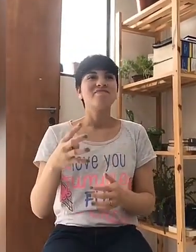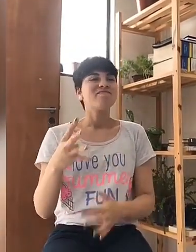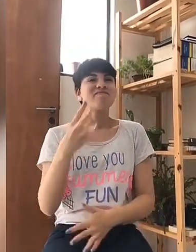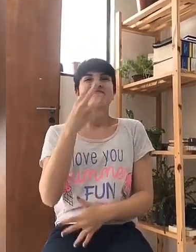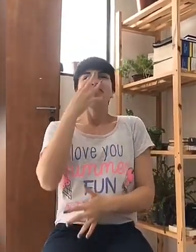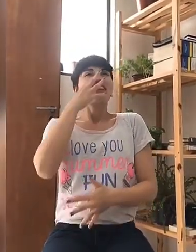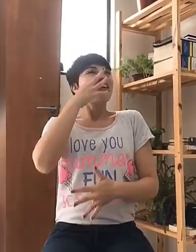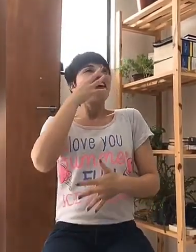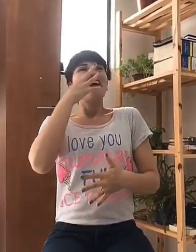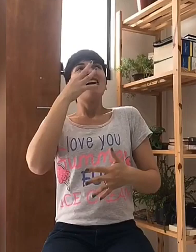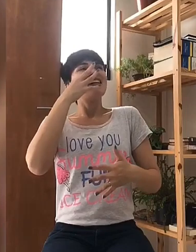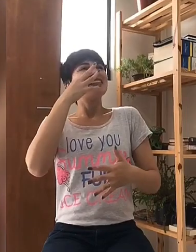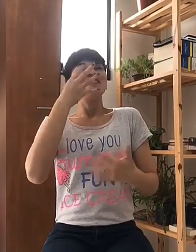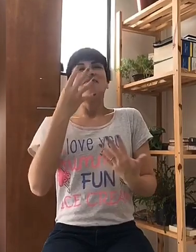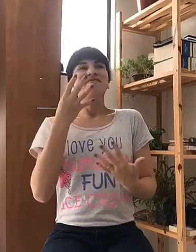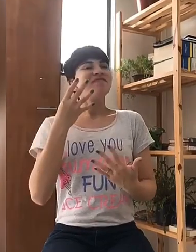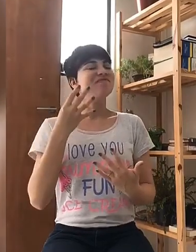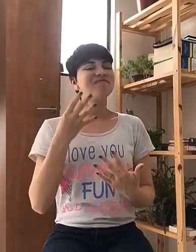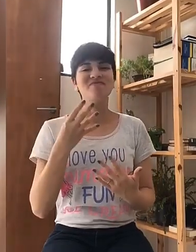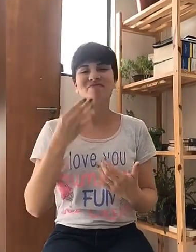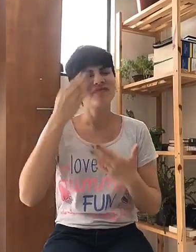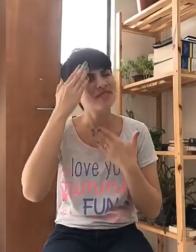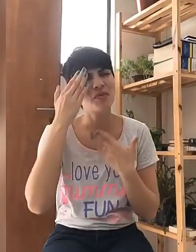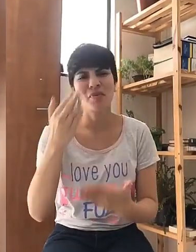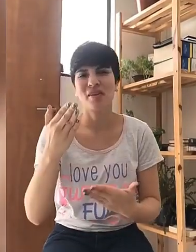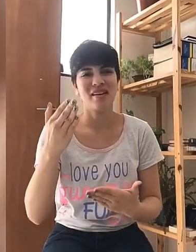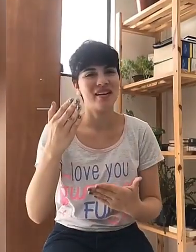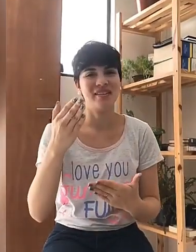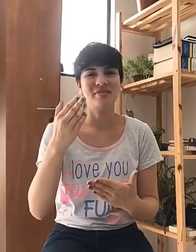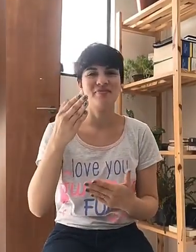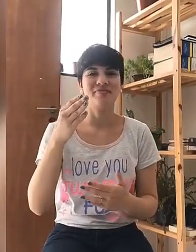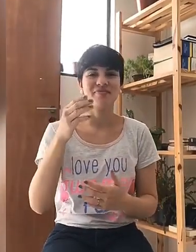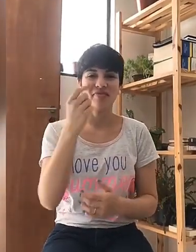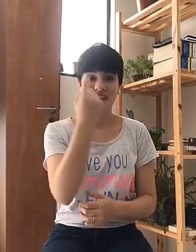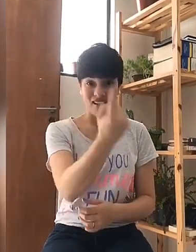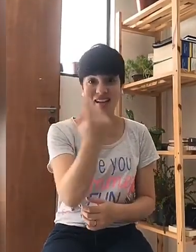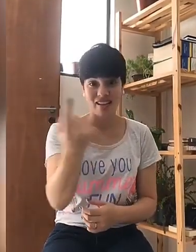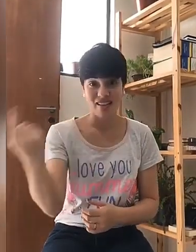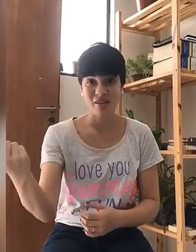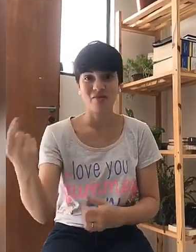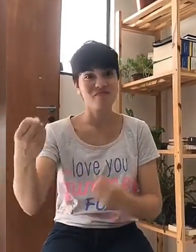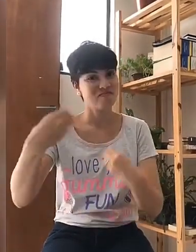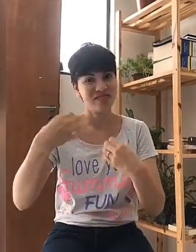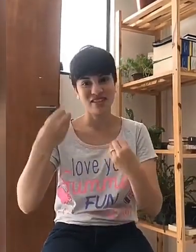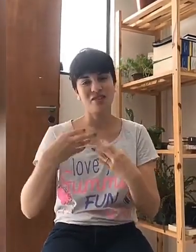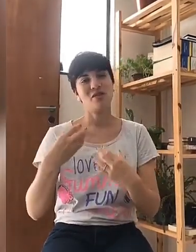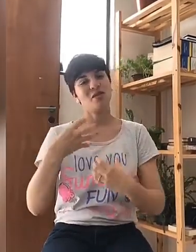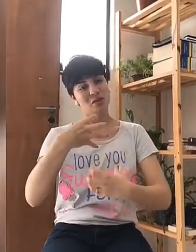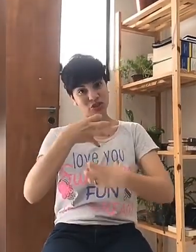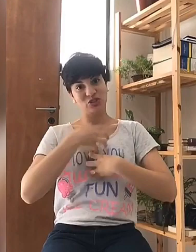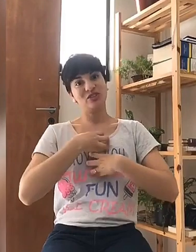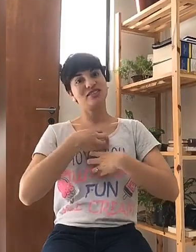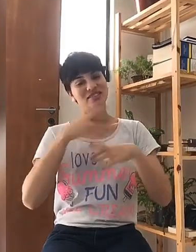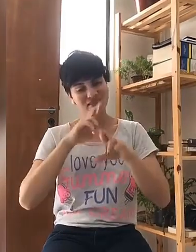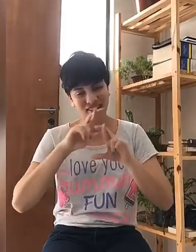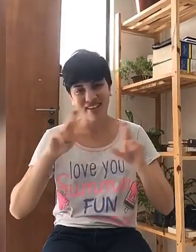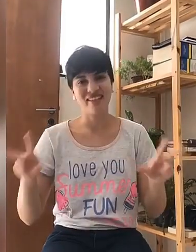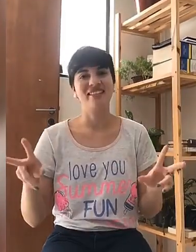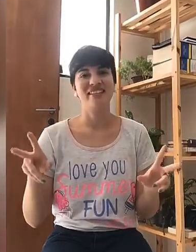Vocês me inspiraram muito. Muito obrigada por isso. Cada um de vocês, de um jeito